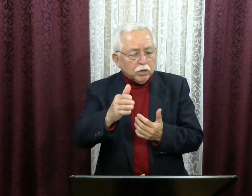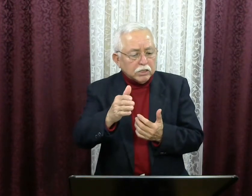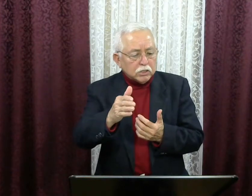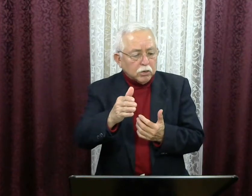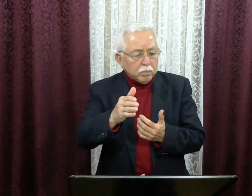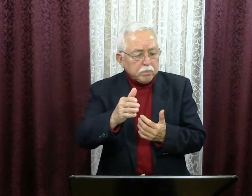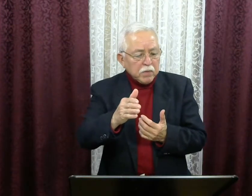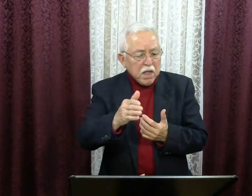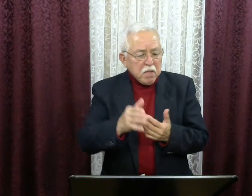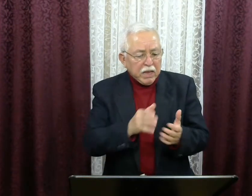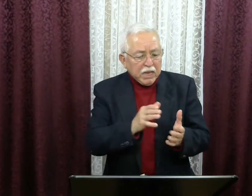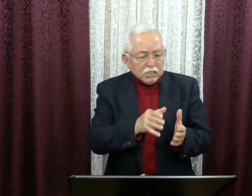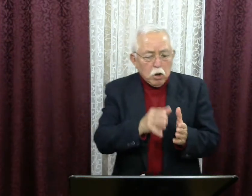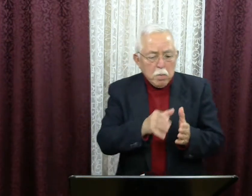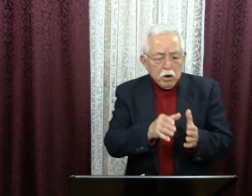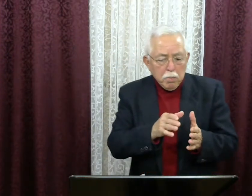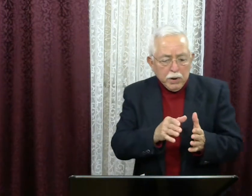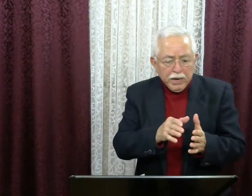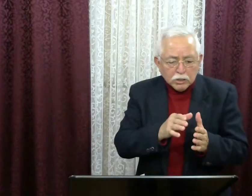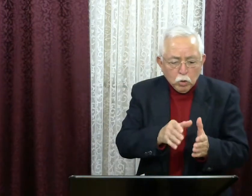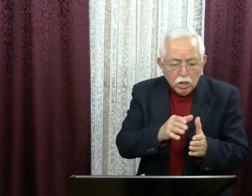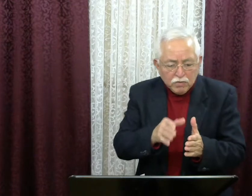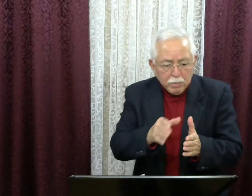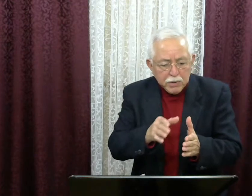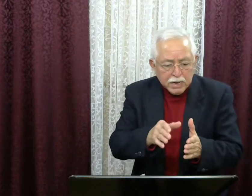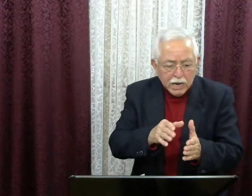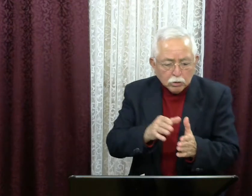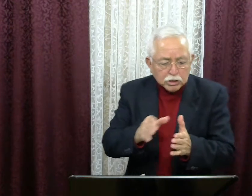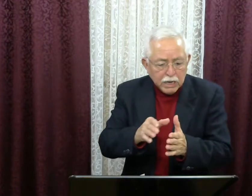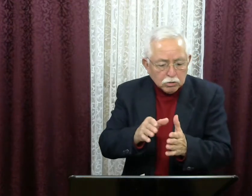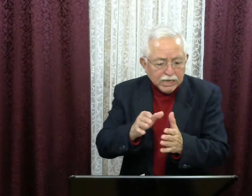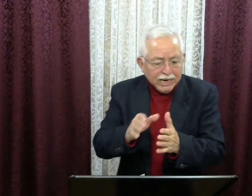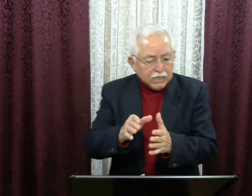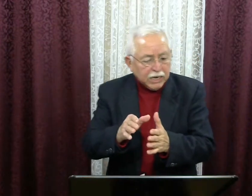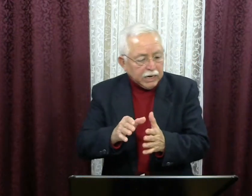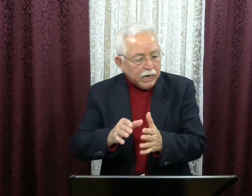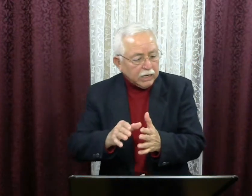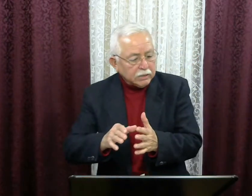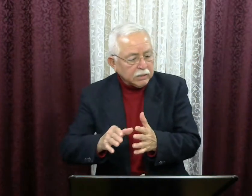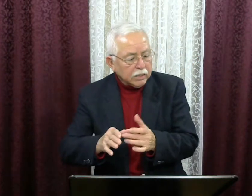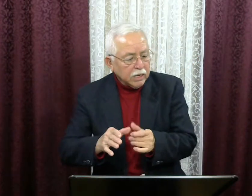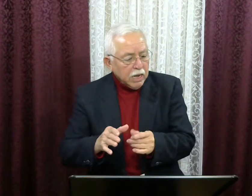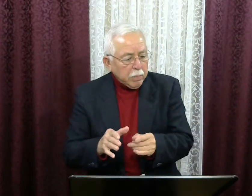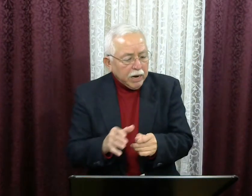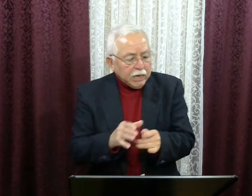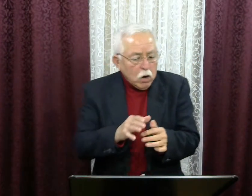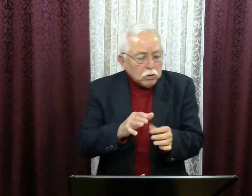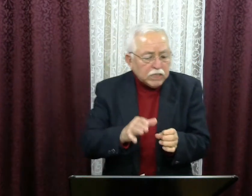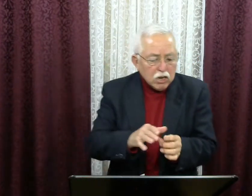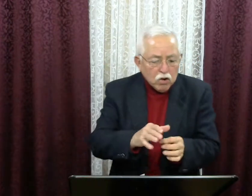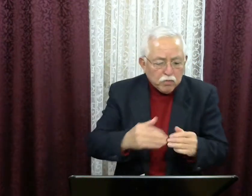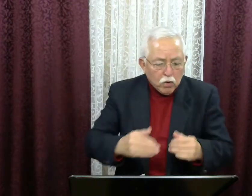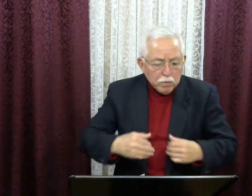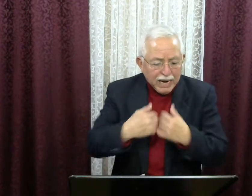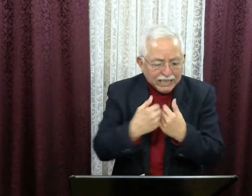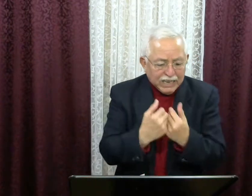Jesucristo, de quien toma nombre toda familia en los cielos y en la tierra, para que os dé conforme a las